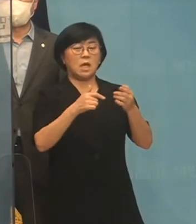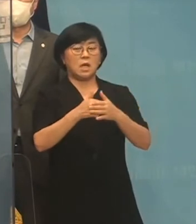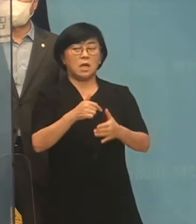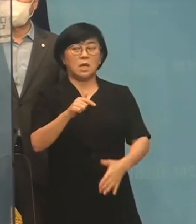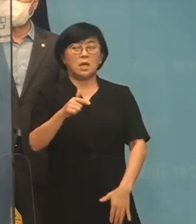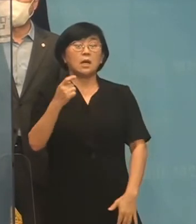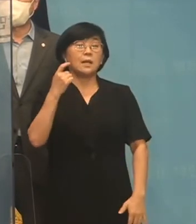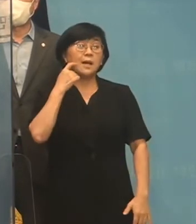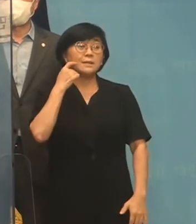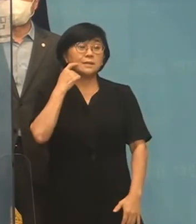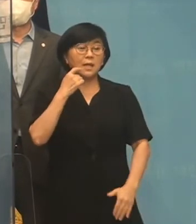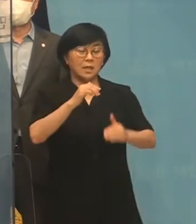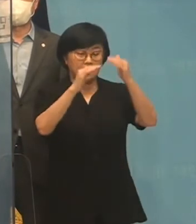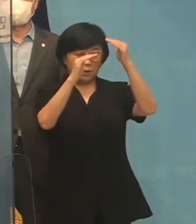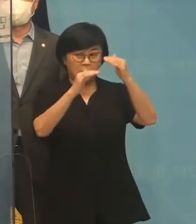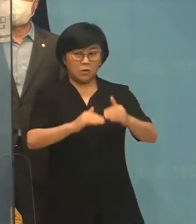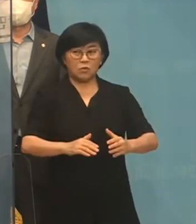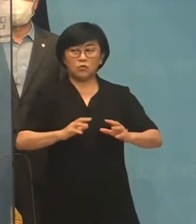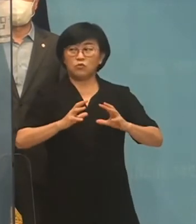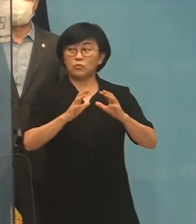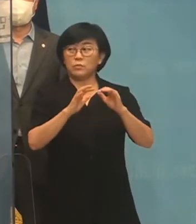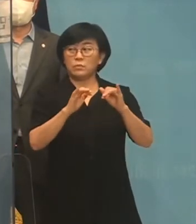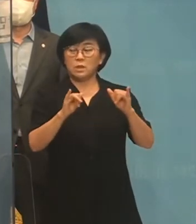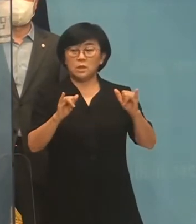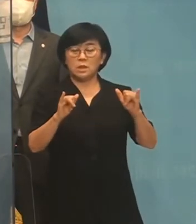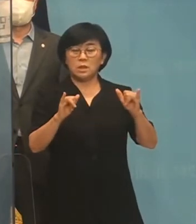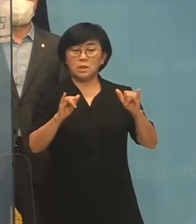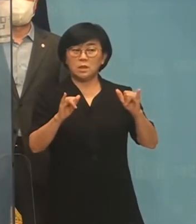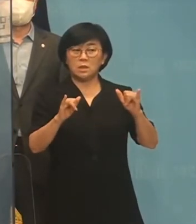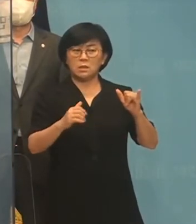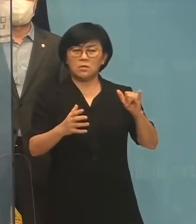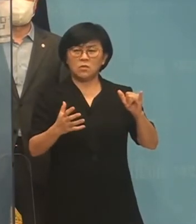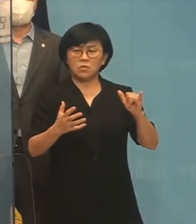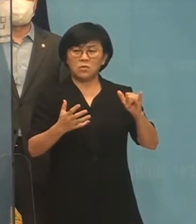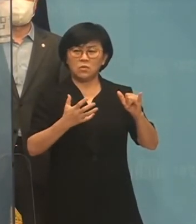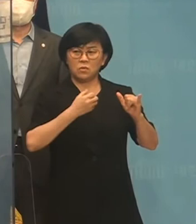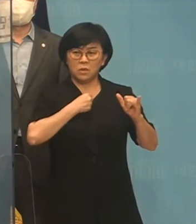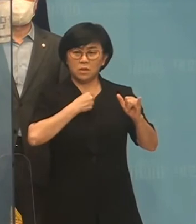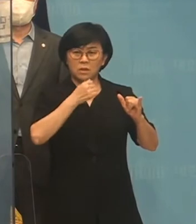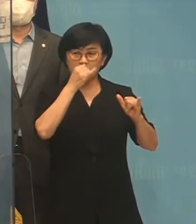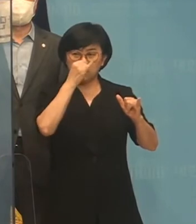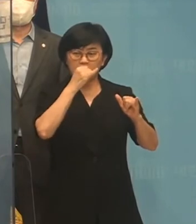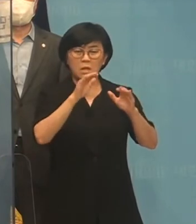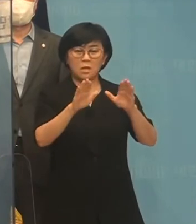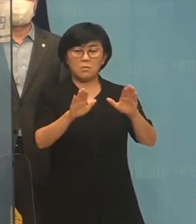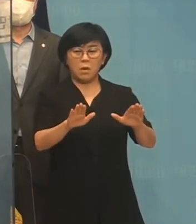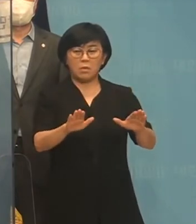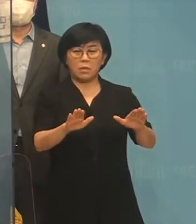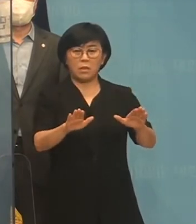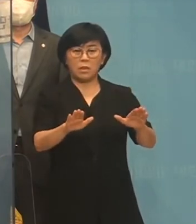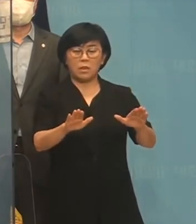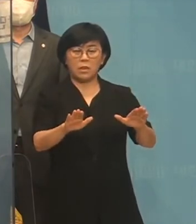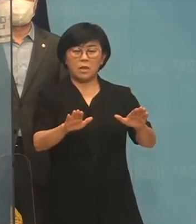시리즈가 국민들을 경악케 하고 있습니다. 이번에